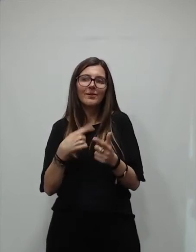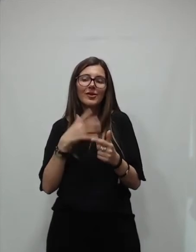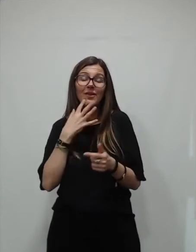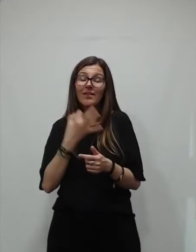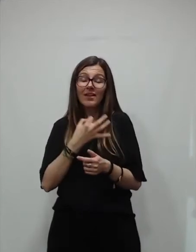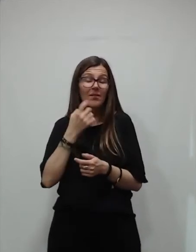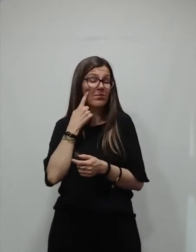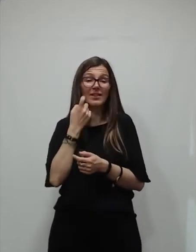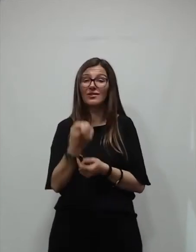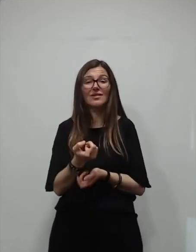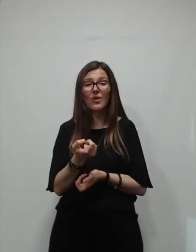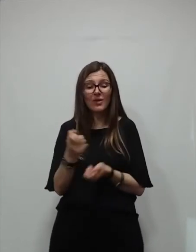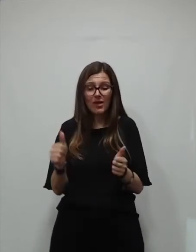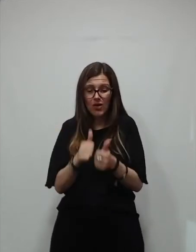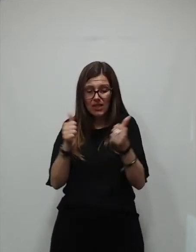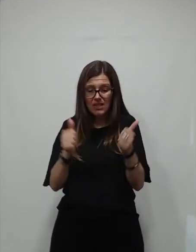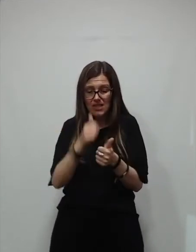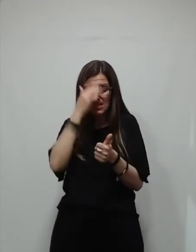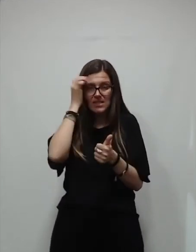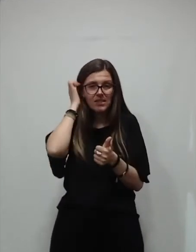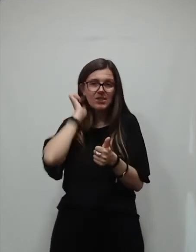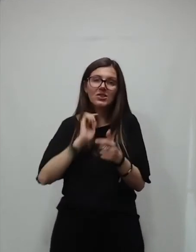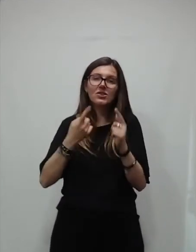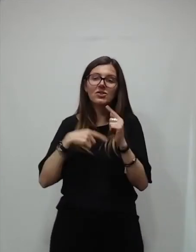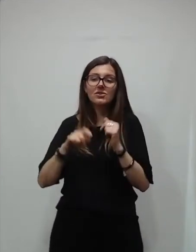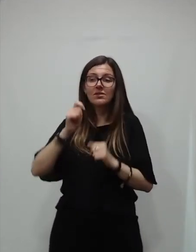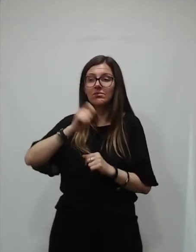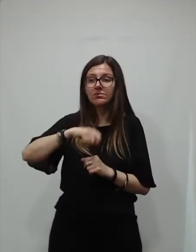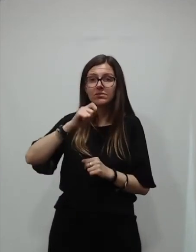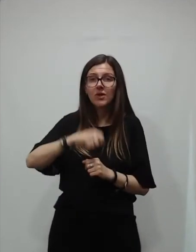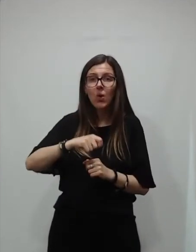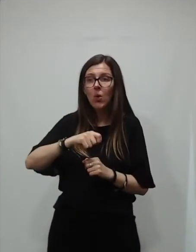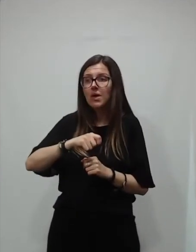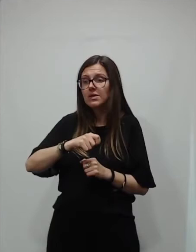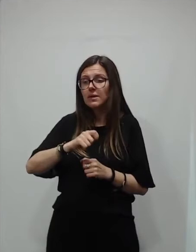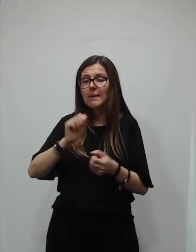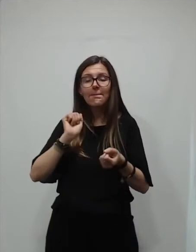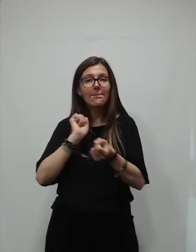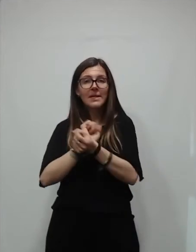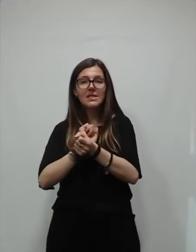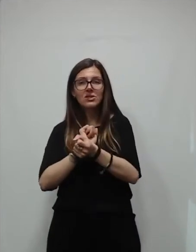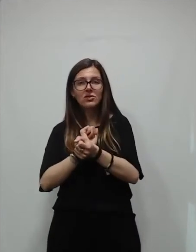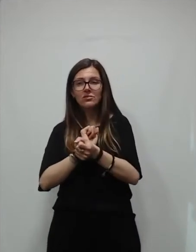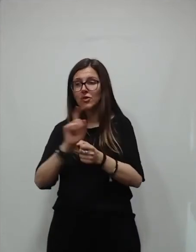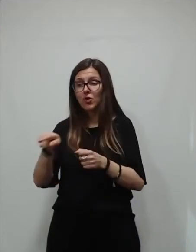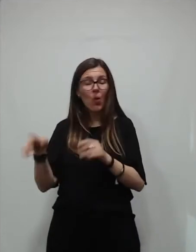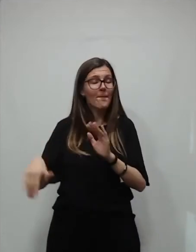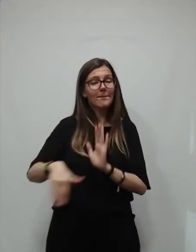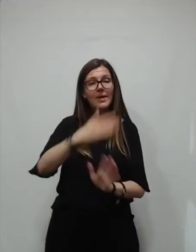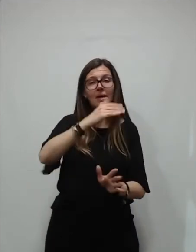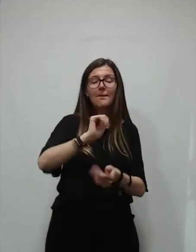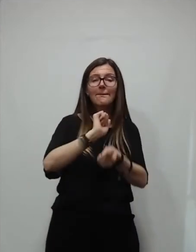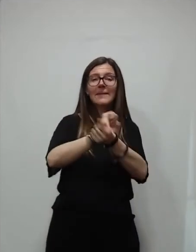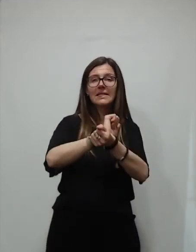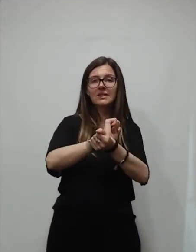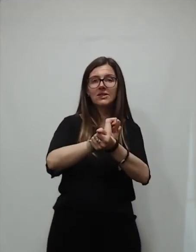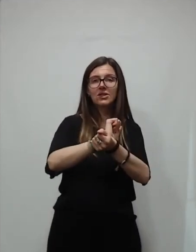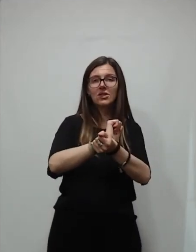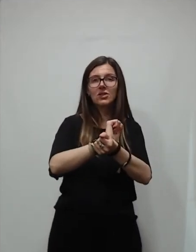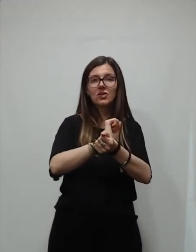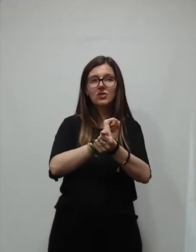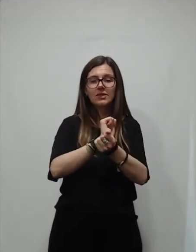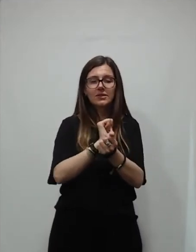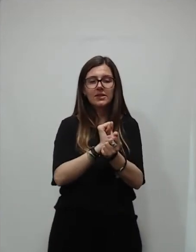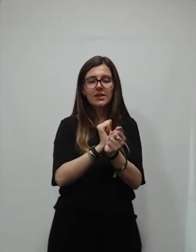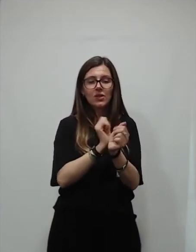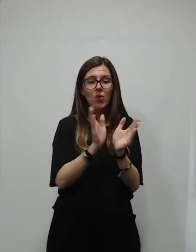actos, que fue condenada, fue privada de su libertad, recluida en un módulo de salud mental de